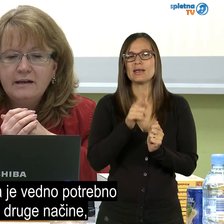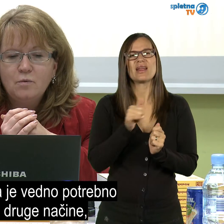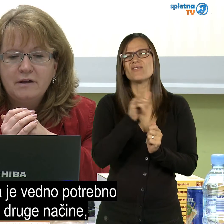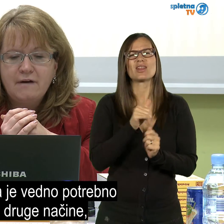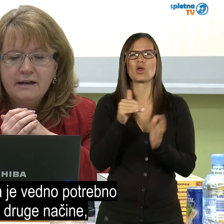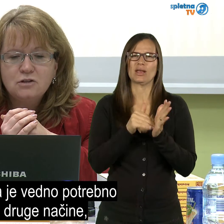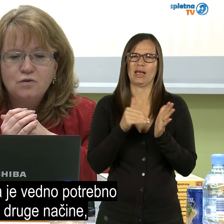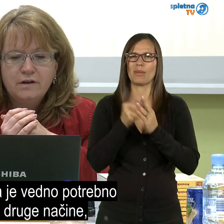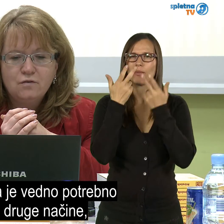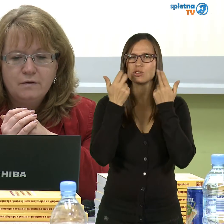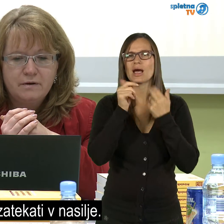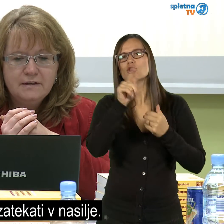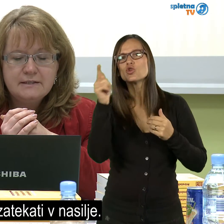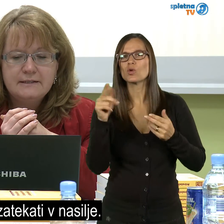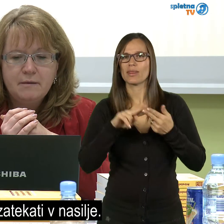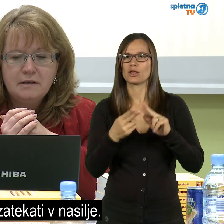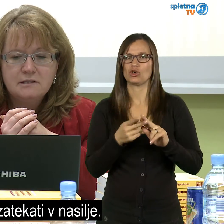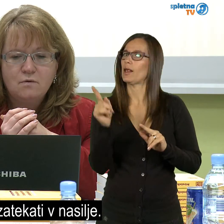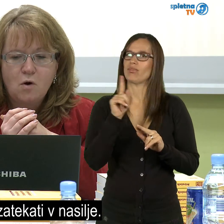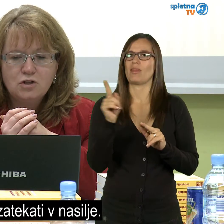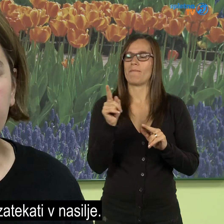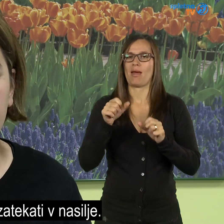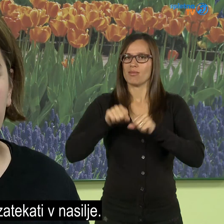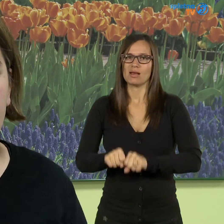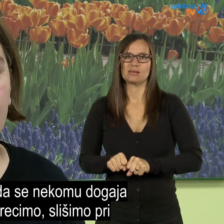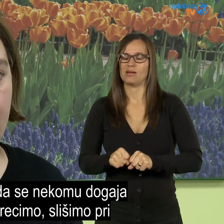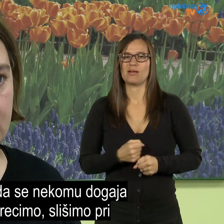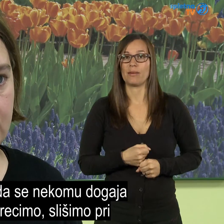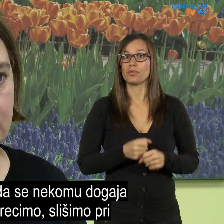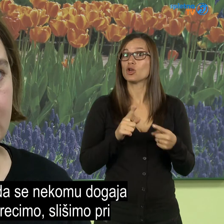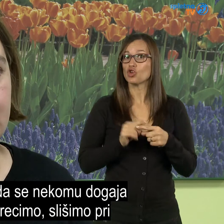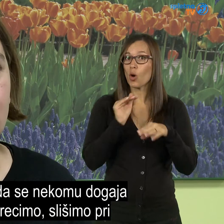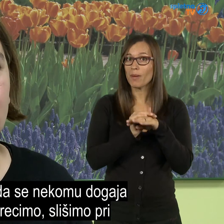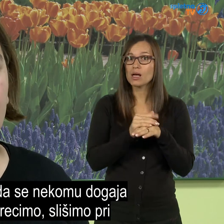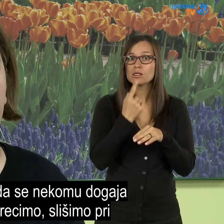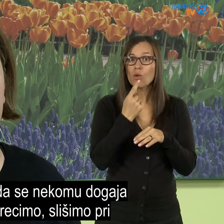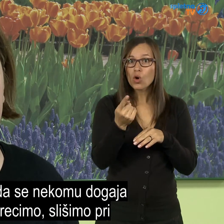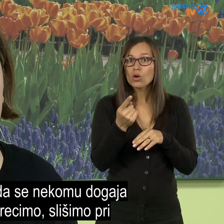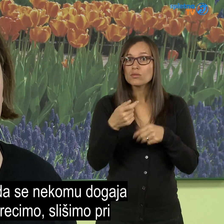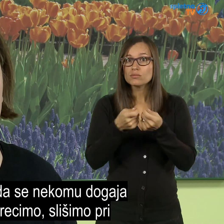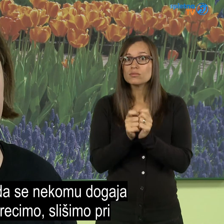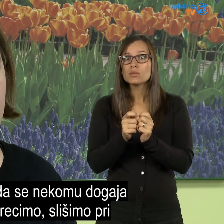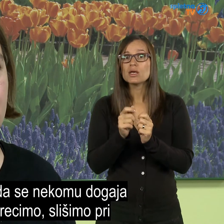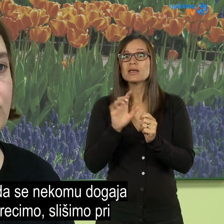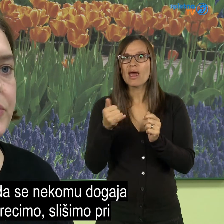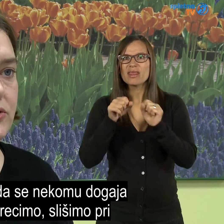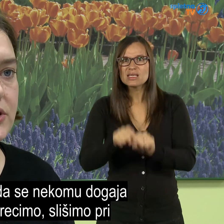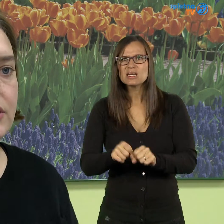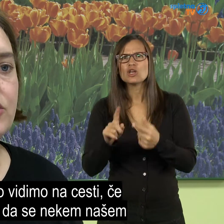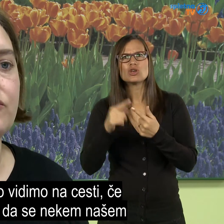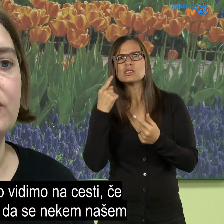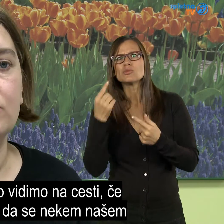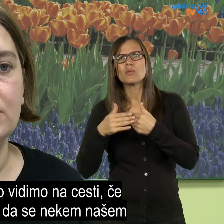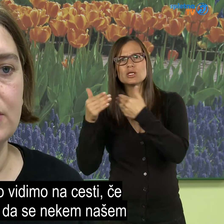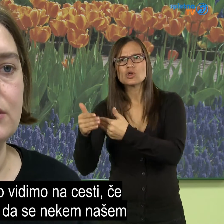potrebno poiskati druge načine, ne pa se zatekati v nasilje. Če opazimo, da se nekomu dogaja nasilje, če recimo slišimo pri